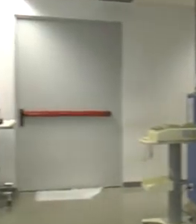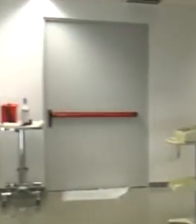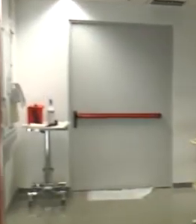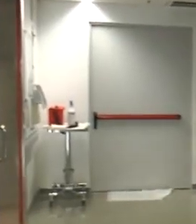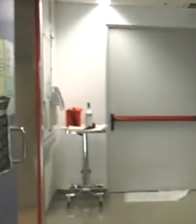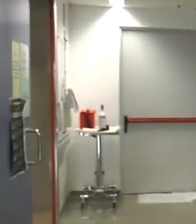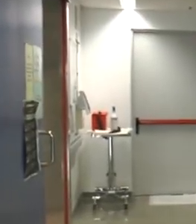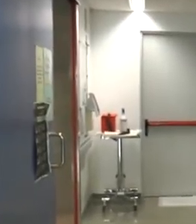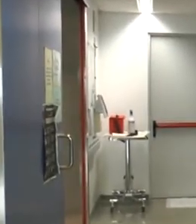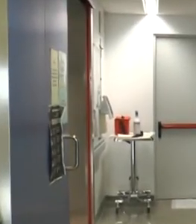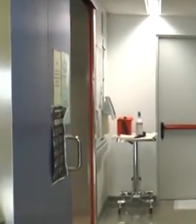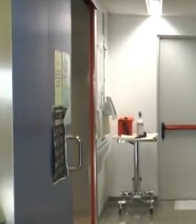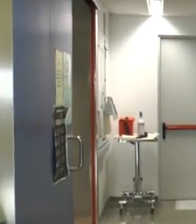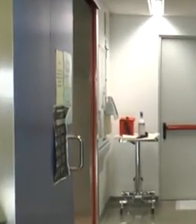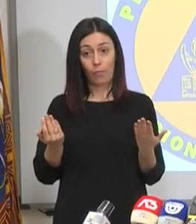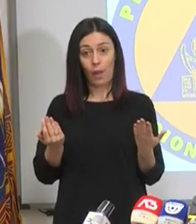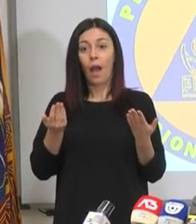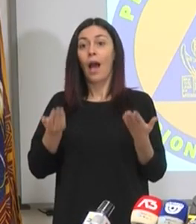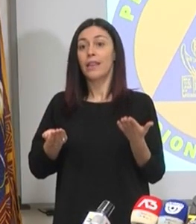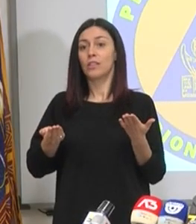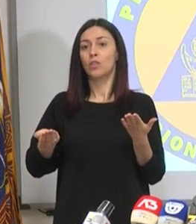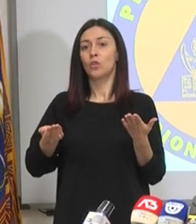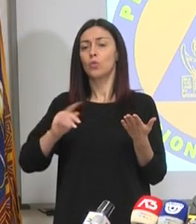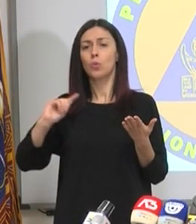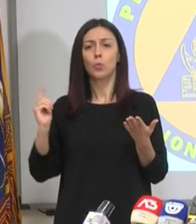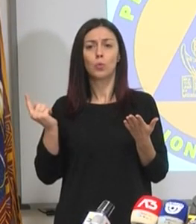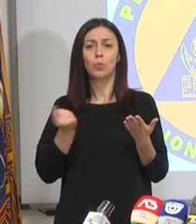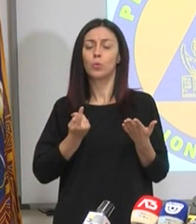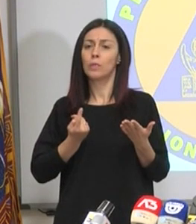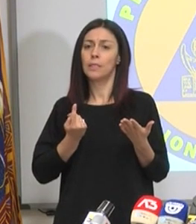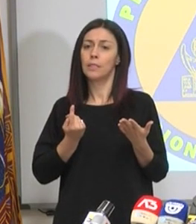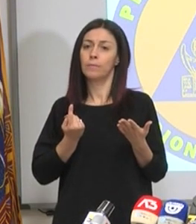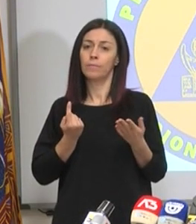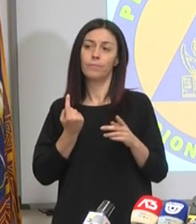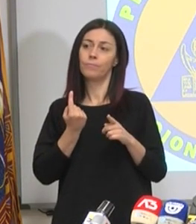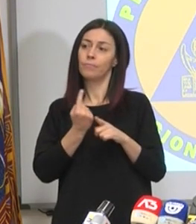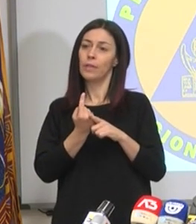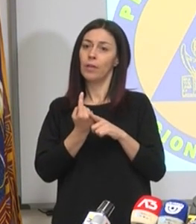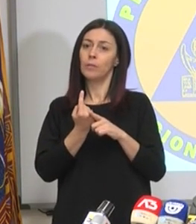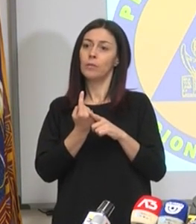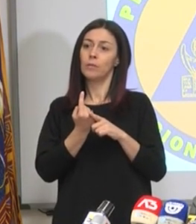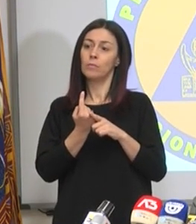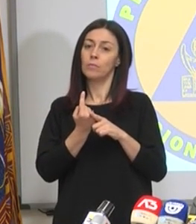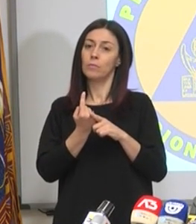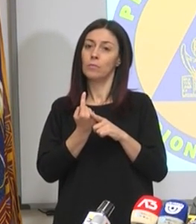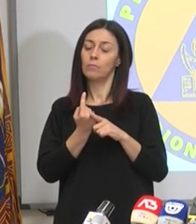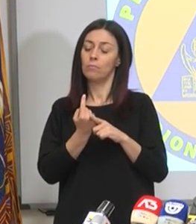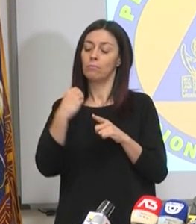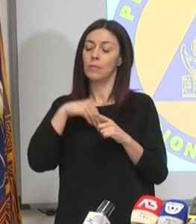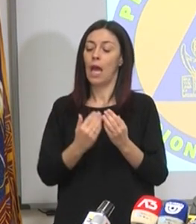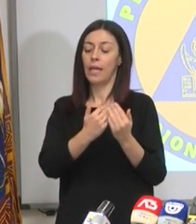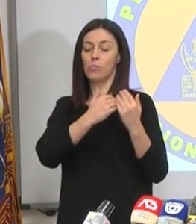presidente luca zaia adesso tutti noi abbiamo la responsabilità di governare il processo